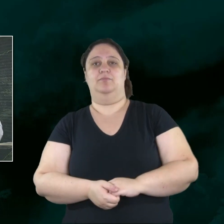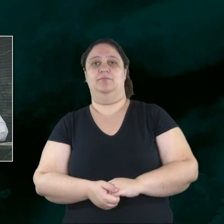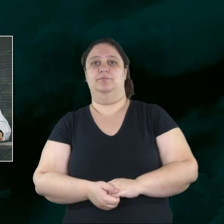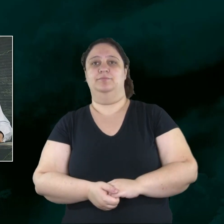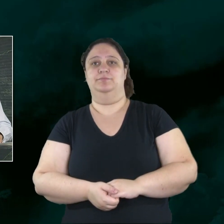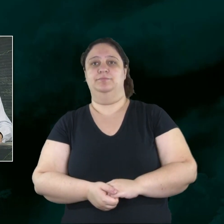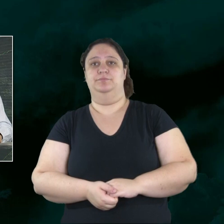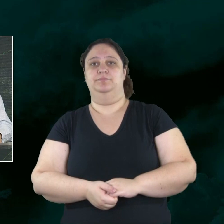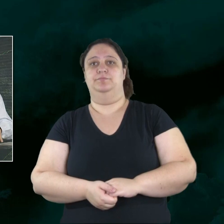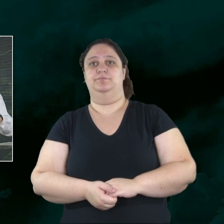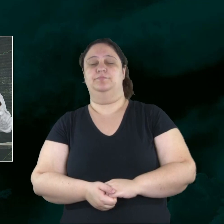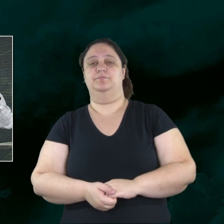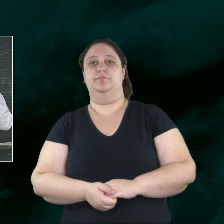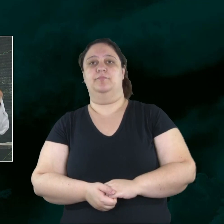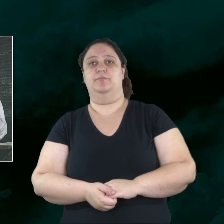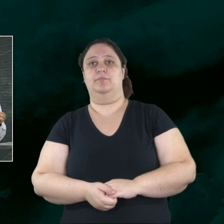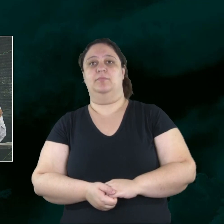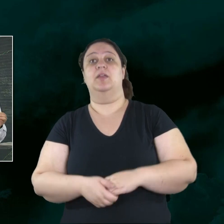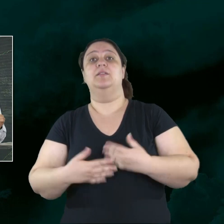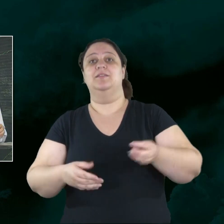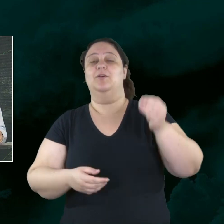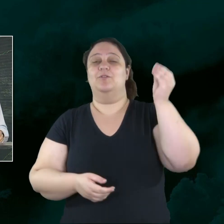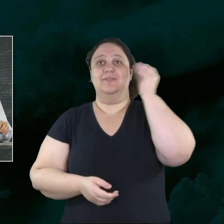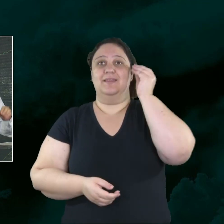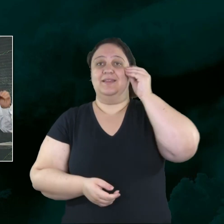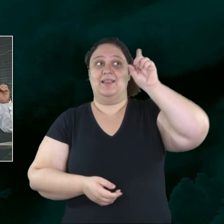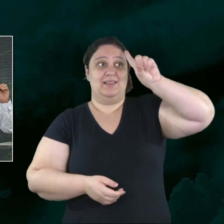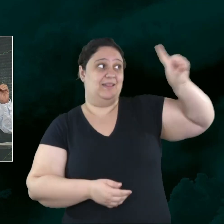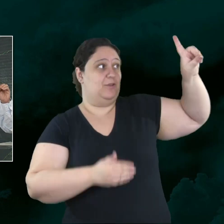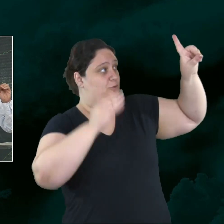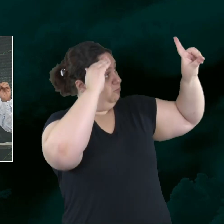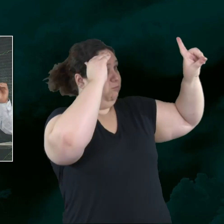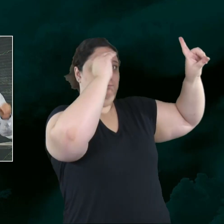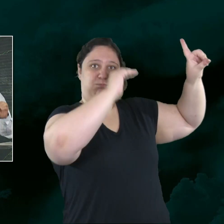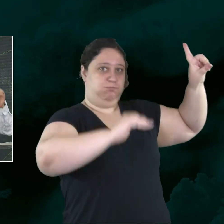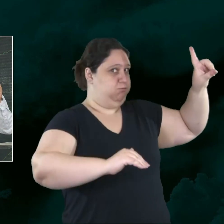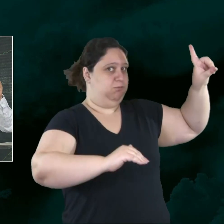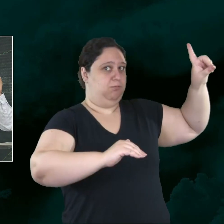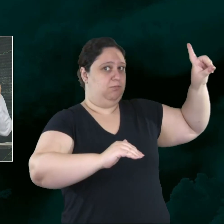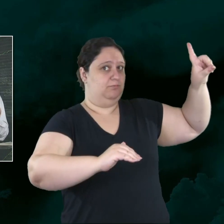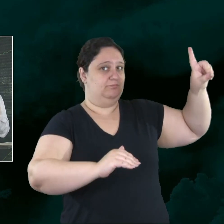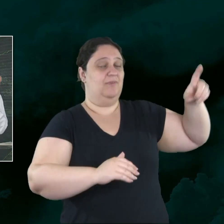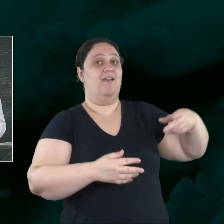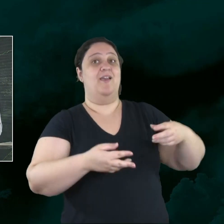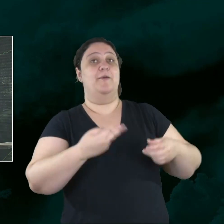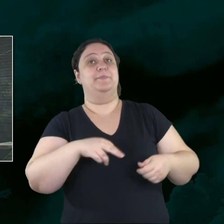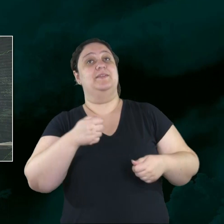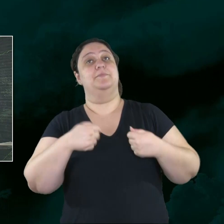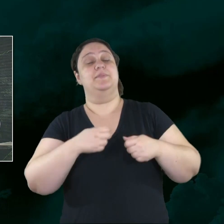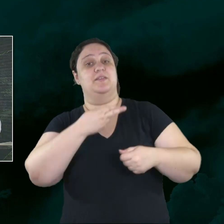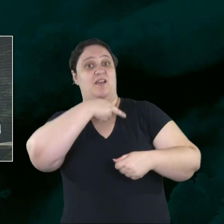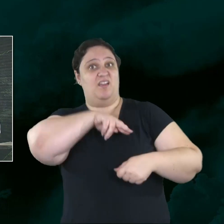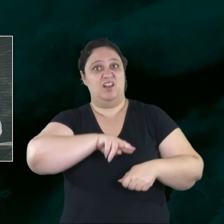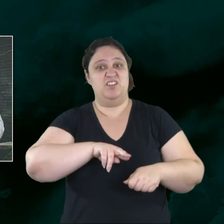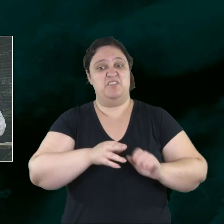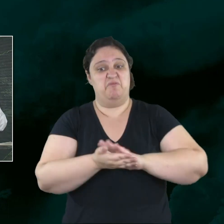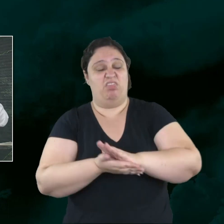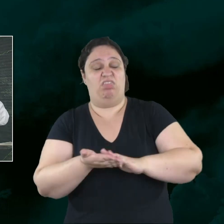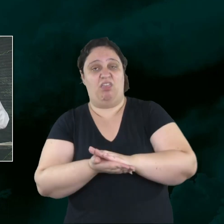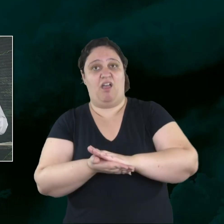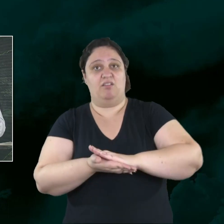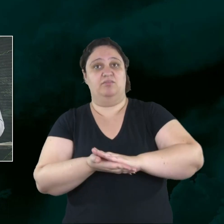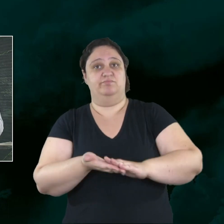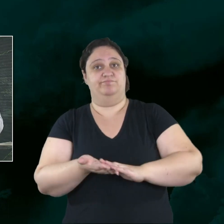deseja. Então tem que tirar Deus da jogada, tá? A religião tem que ir perdendo influência. Queridos irmãos,